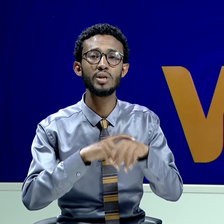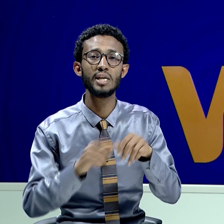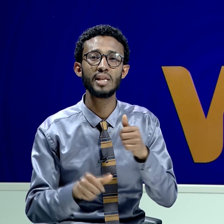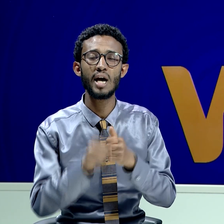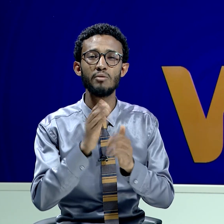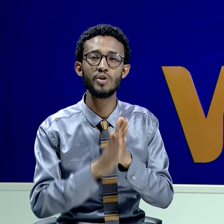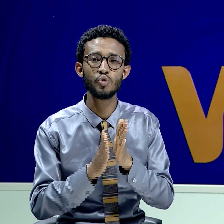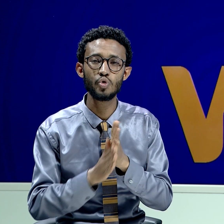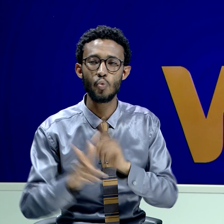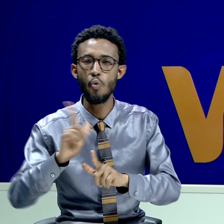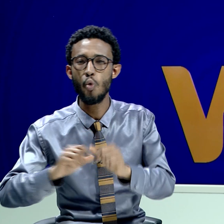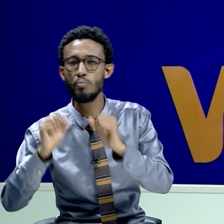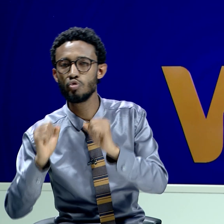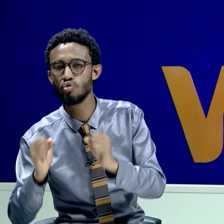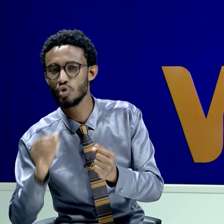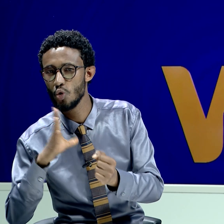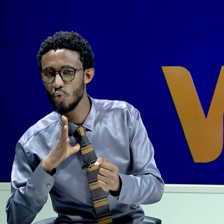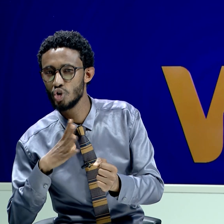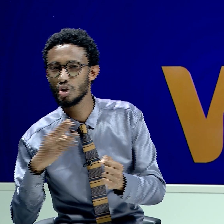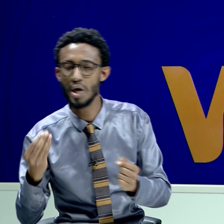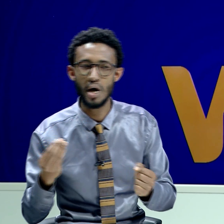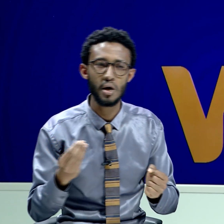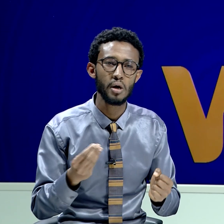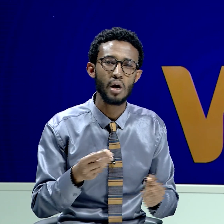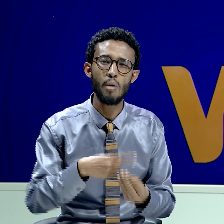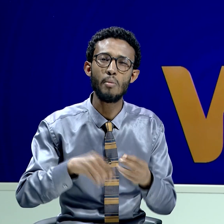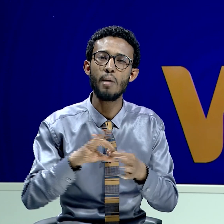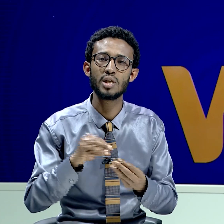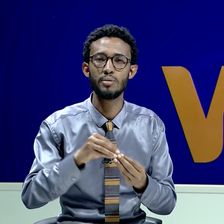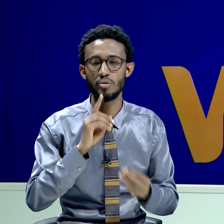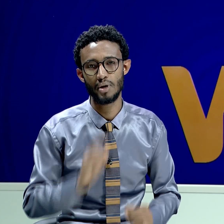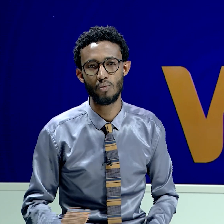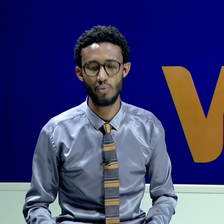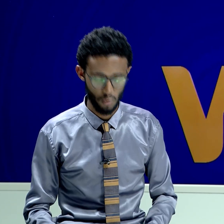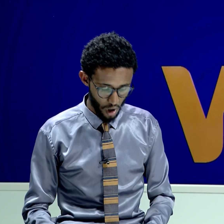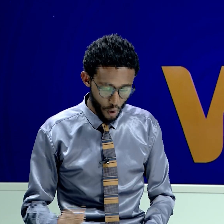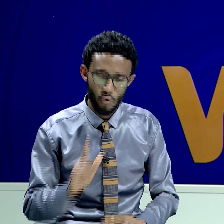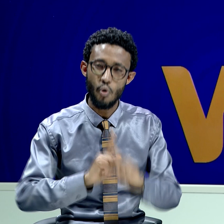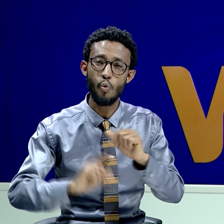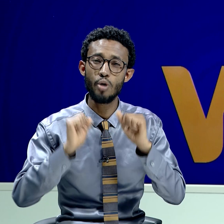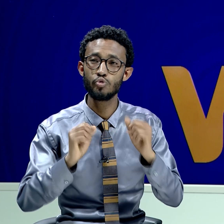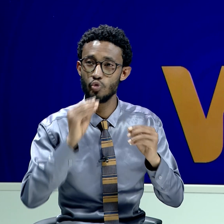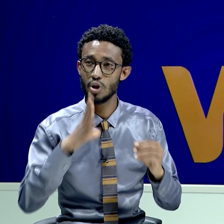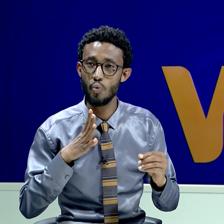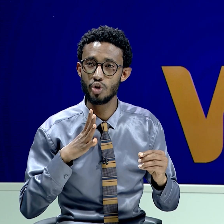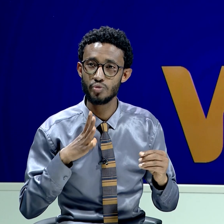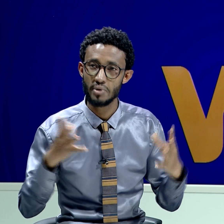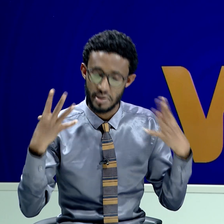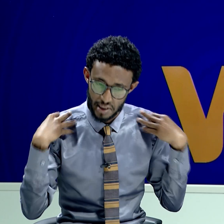كده تكاد يفتح موت ونقوم مخلو سوود شدة كابي ما برسه بتشمرنو أول ونقوم مخلو سوود